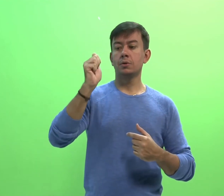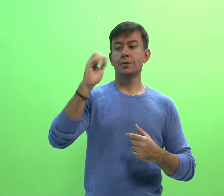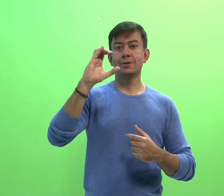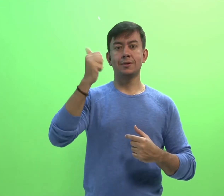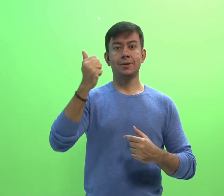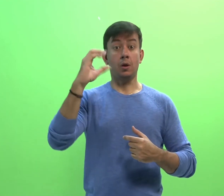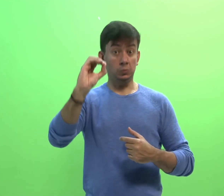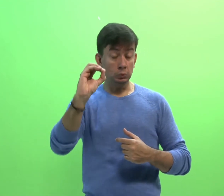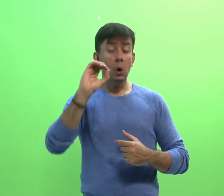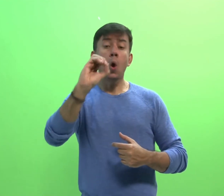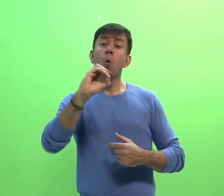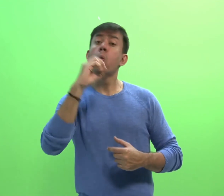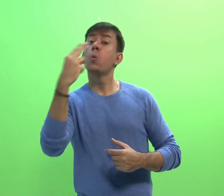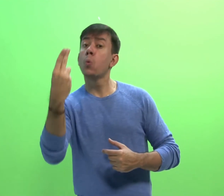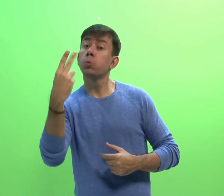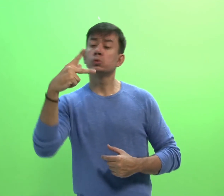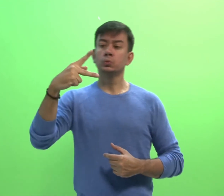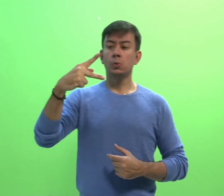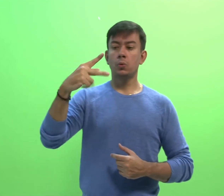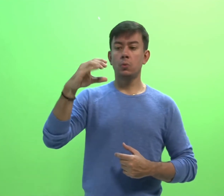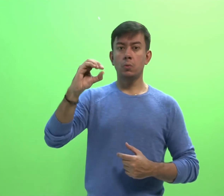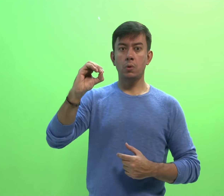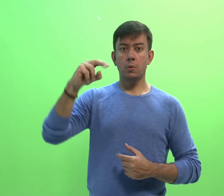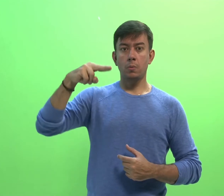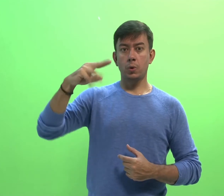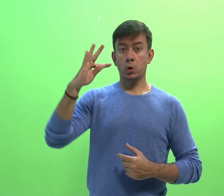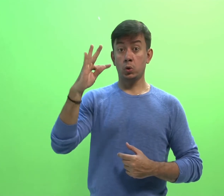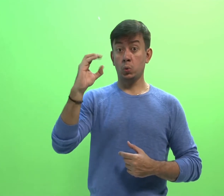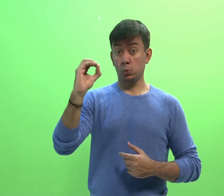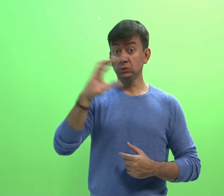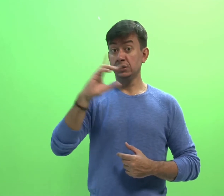Pode ser locação ou ponto de articulação.